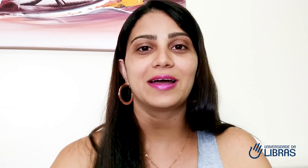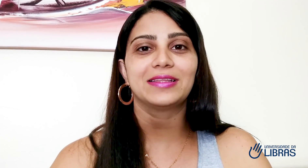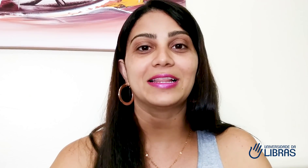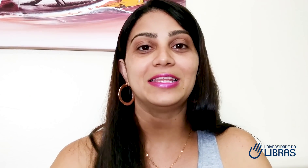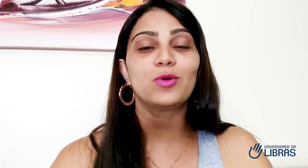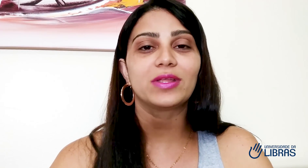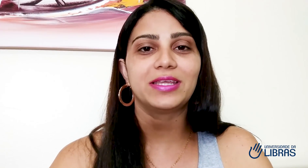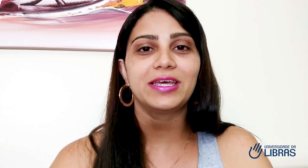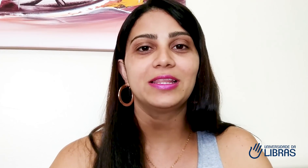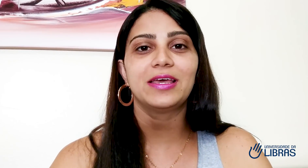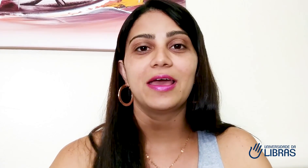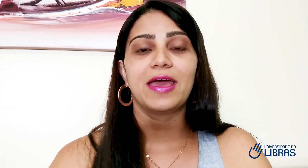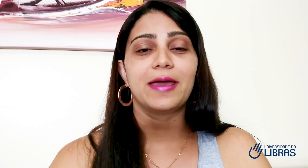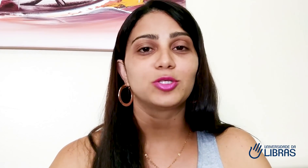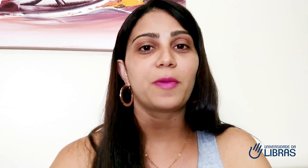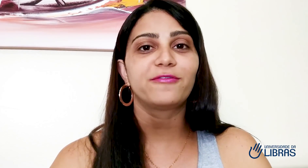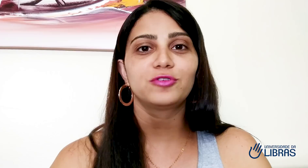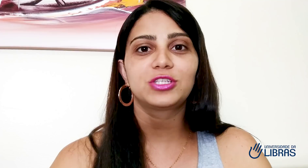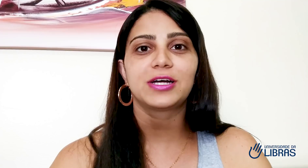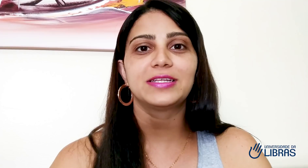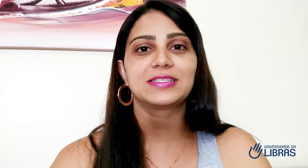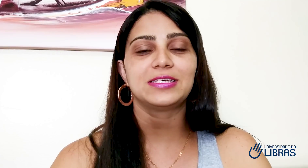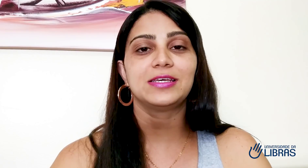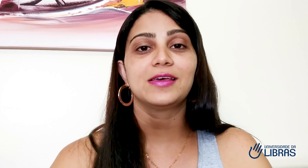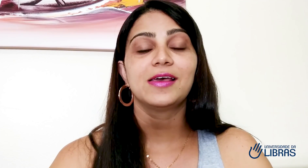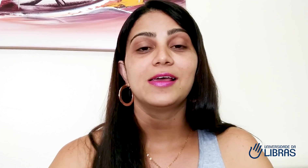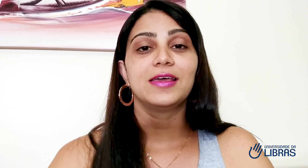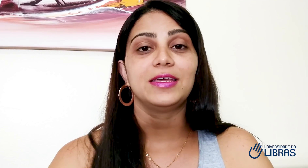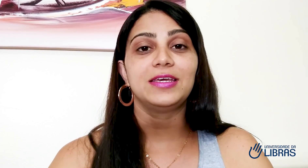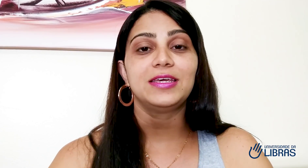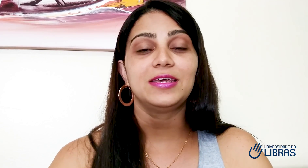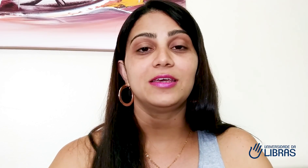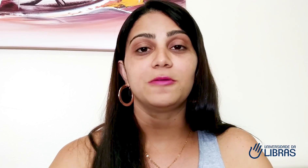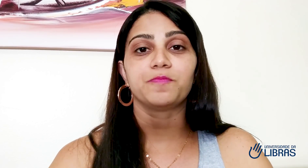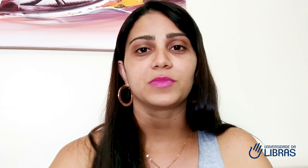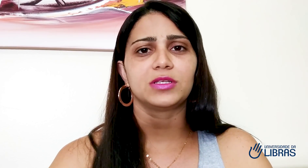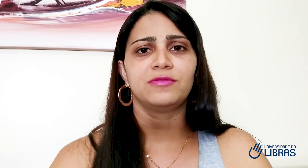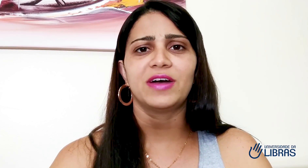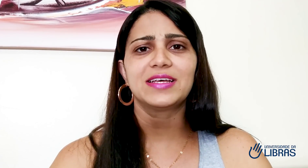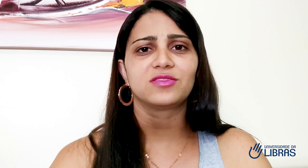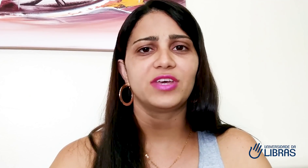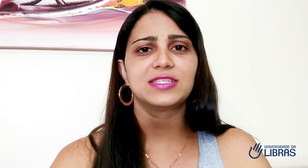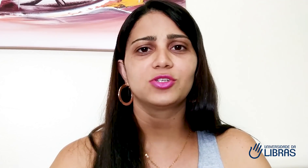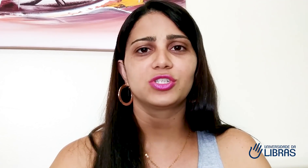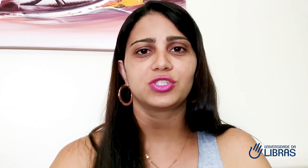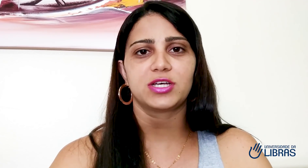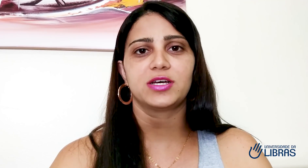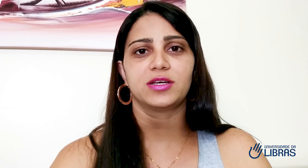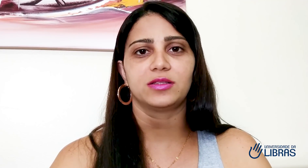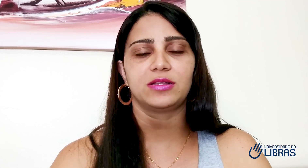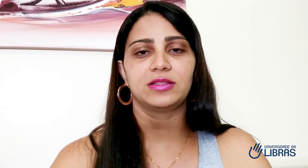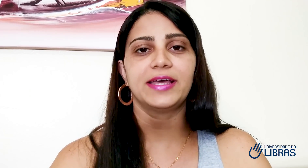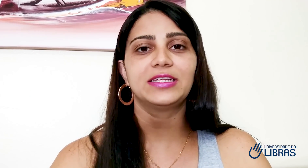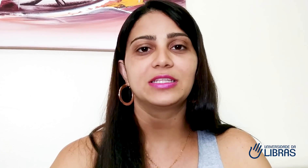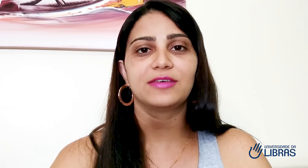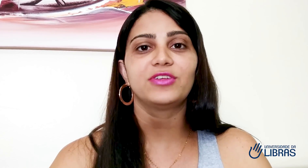na língua dele, é super frustrante assim. E várias vezes eu já, né, tentando evitar